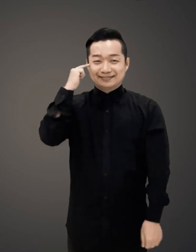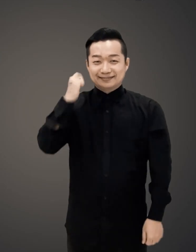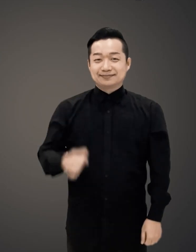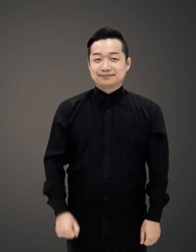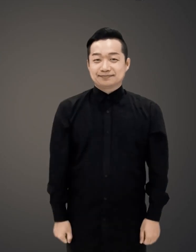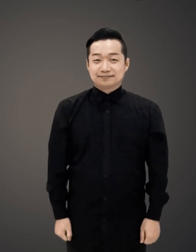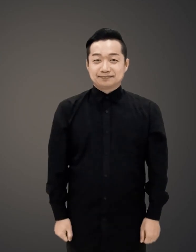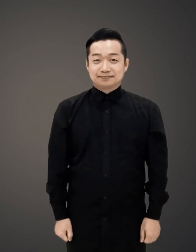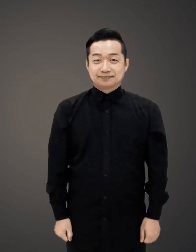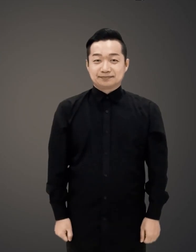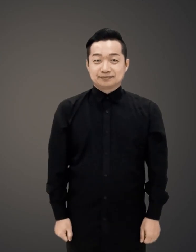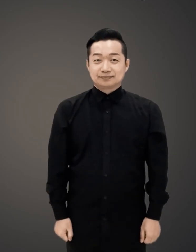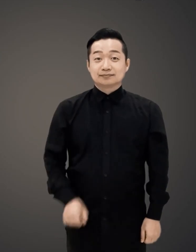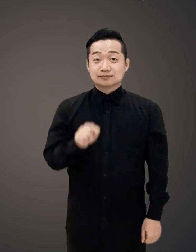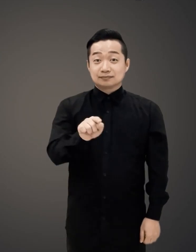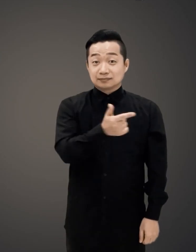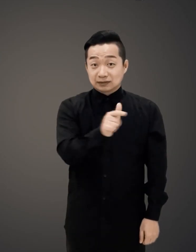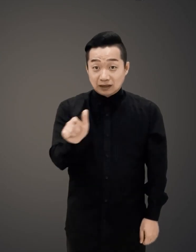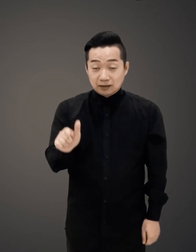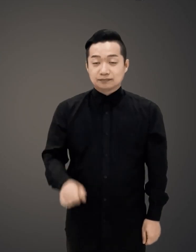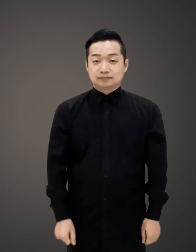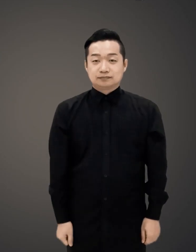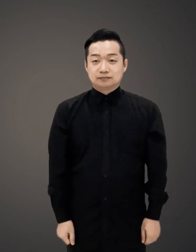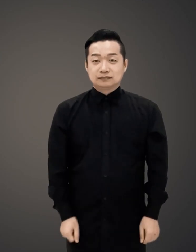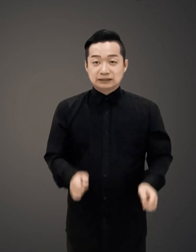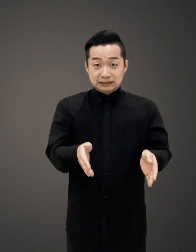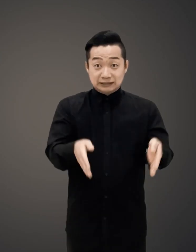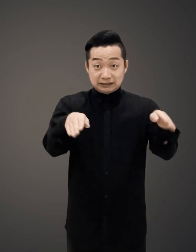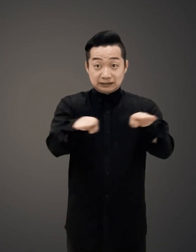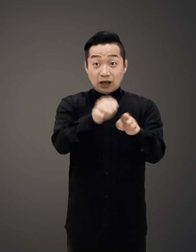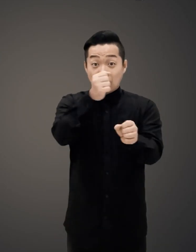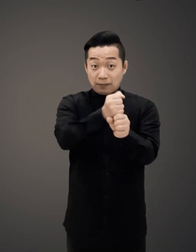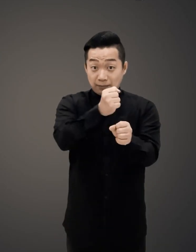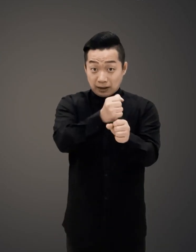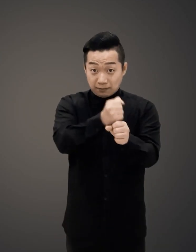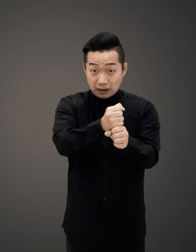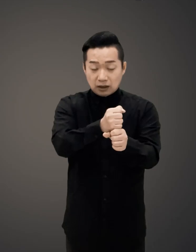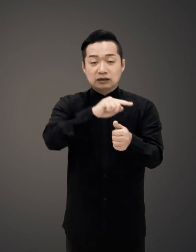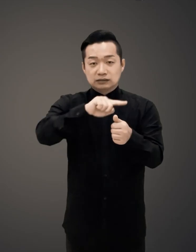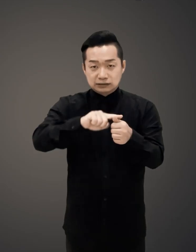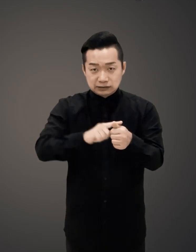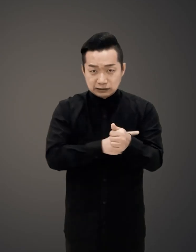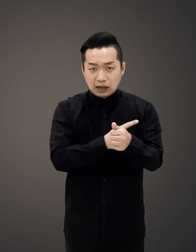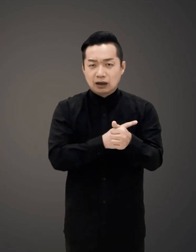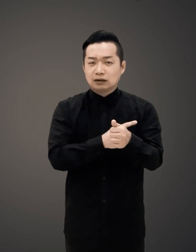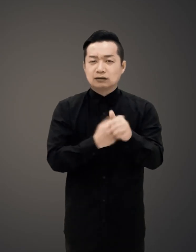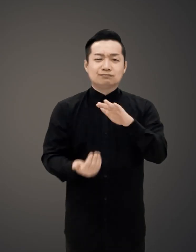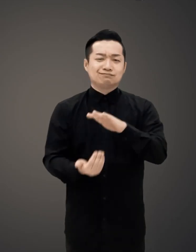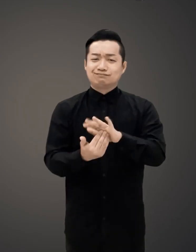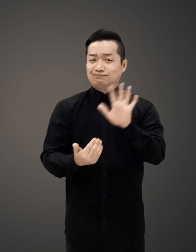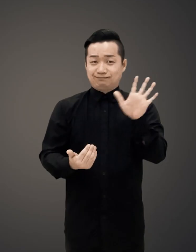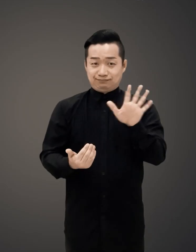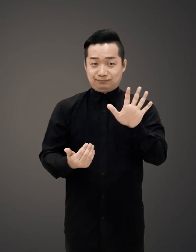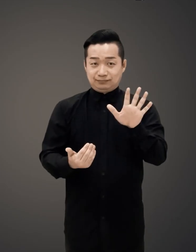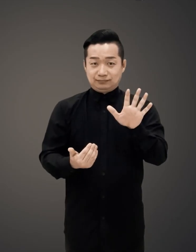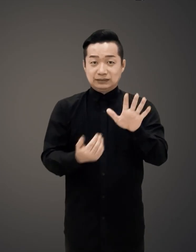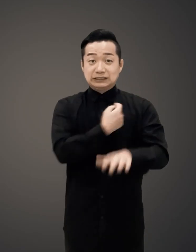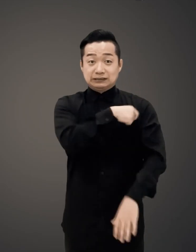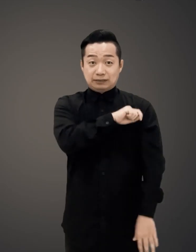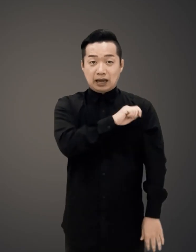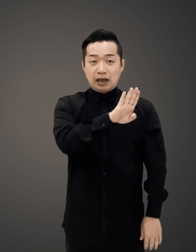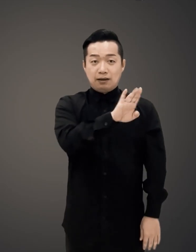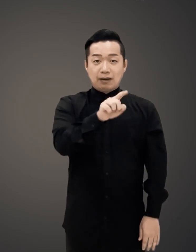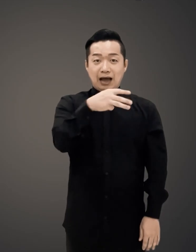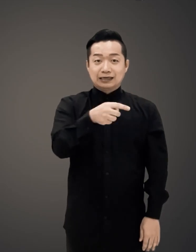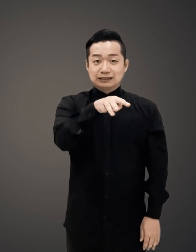싶습니다. 그리고 이런 것들은 단순히 시설이 만들어진다고 돼서 충족될 수 있는 것은 아닙니다. 바르셀로나에